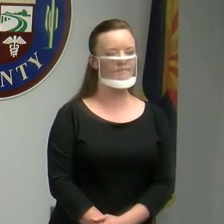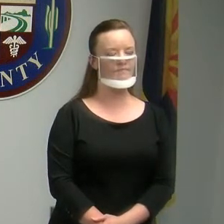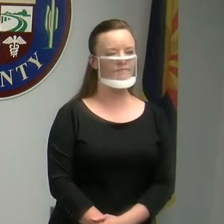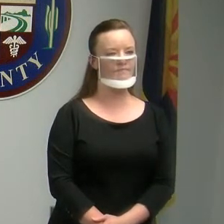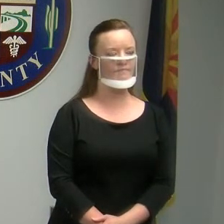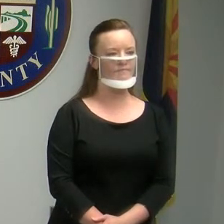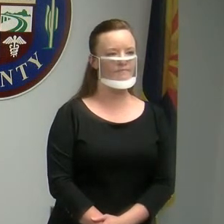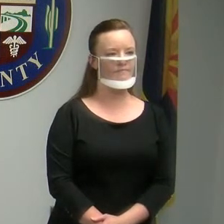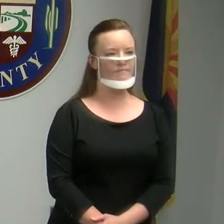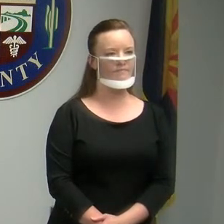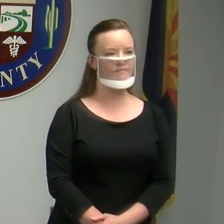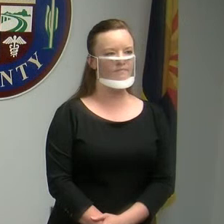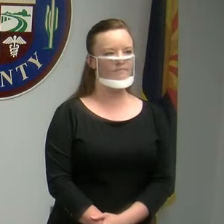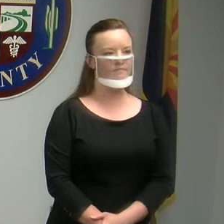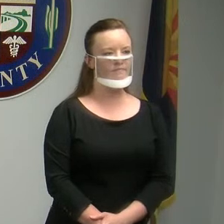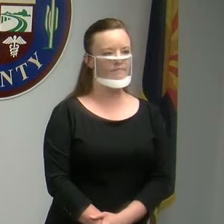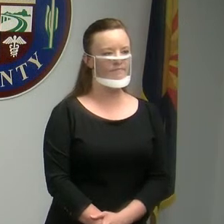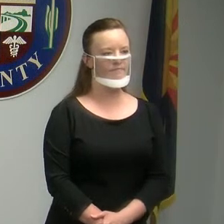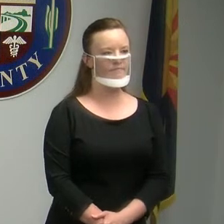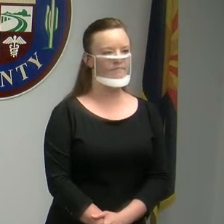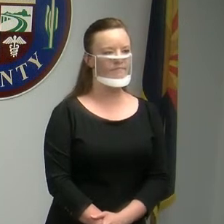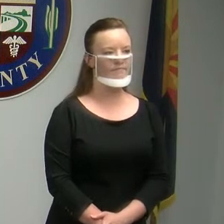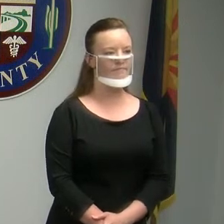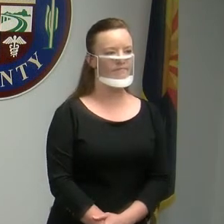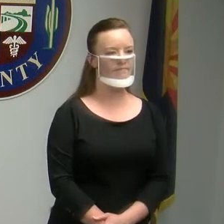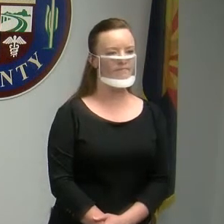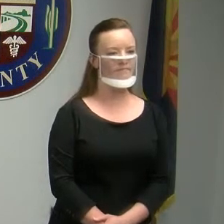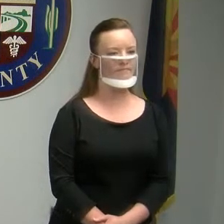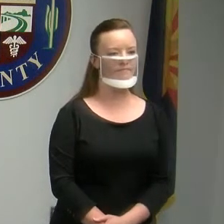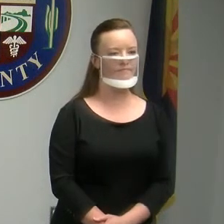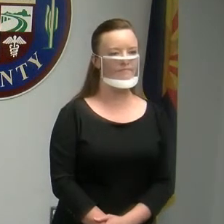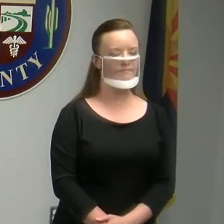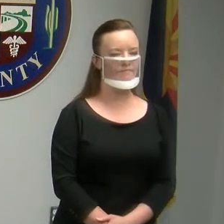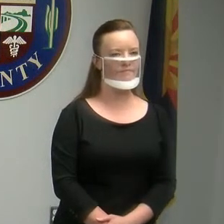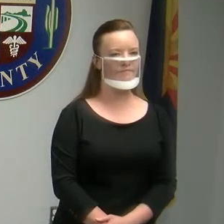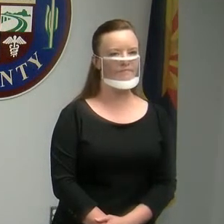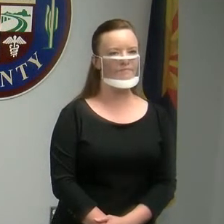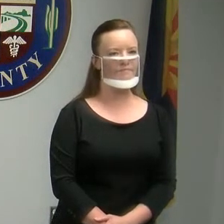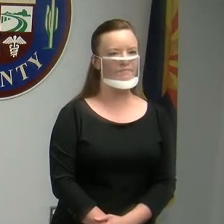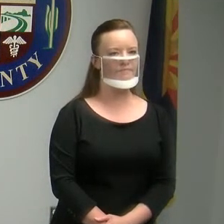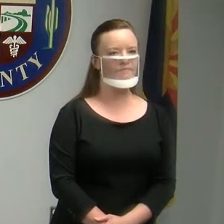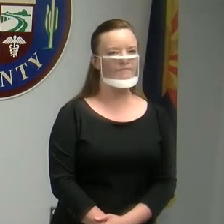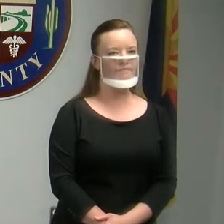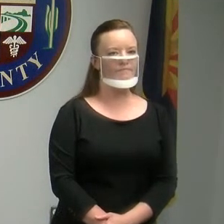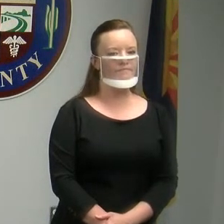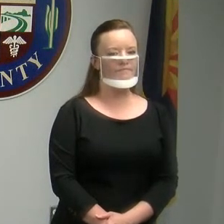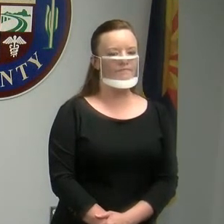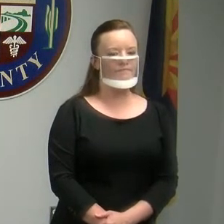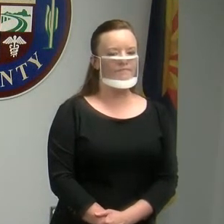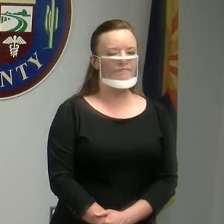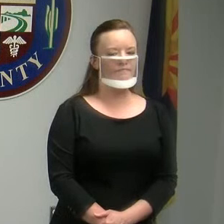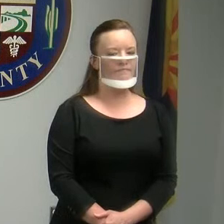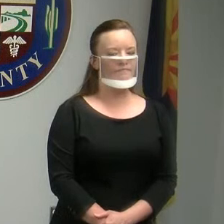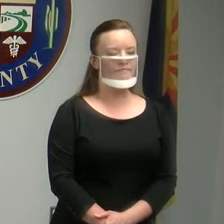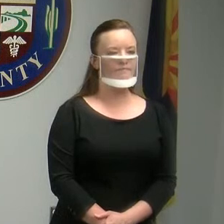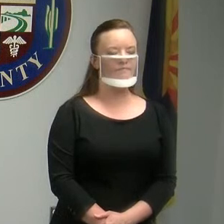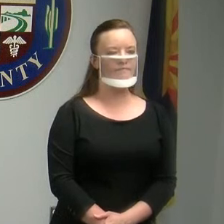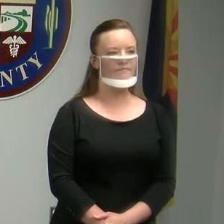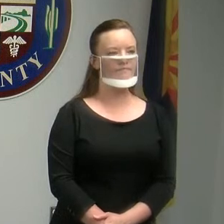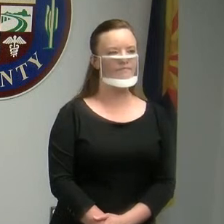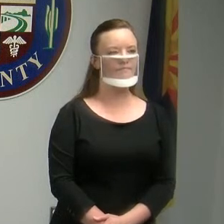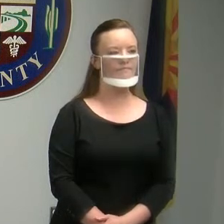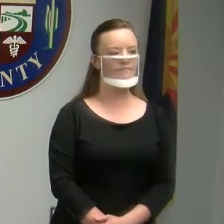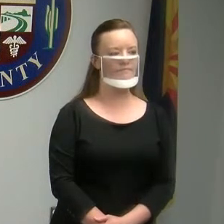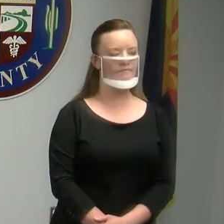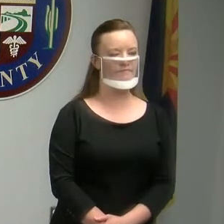médico, se hace pruebas, se hace laboratorio, se hace revisiones, pero todo eso cae sobre un nombre, una identificación, es el